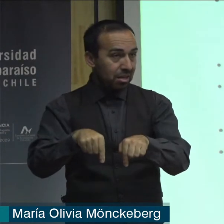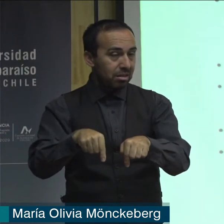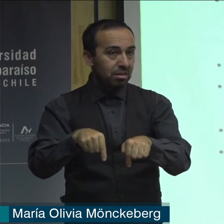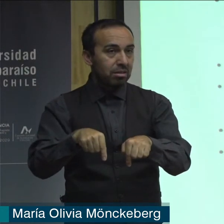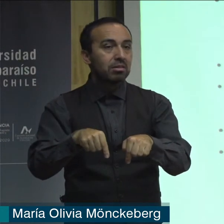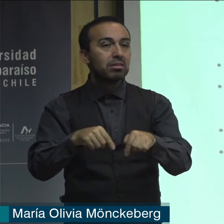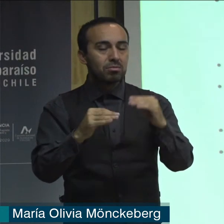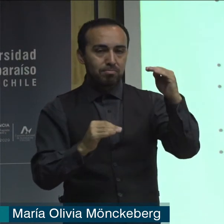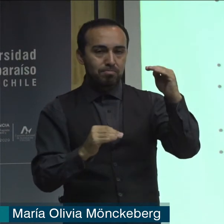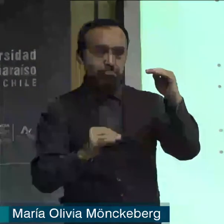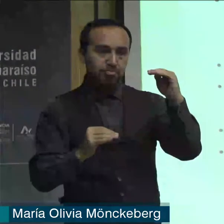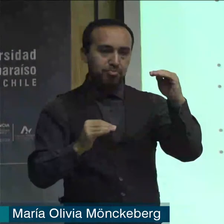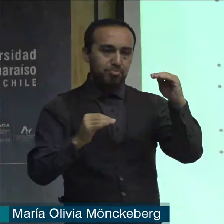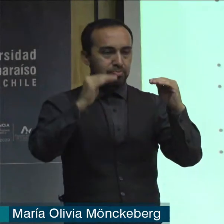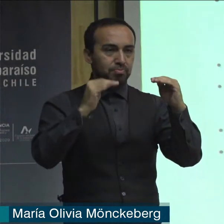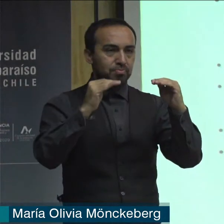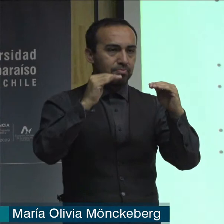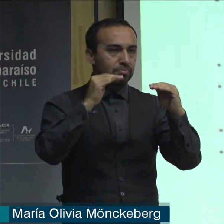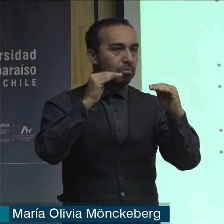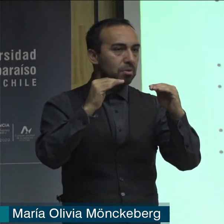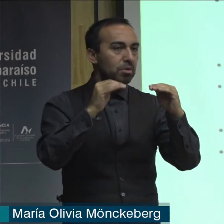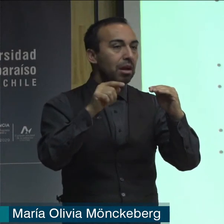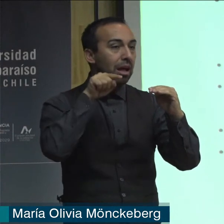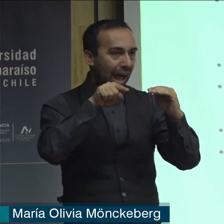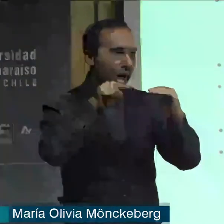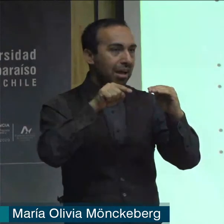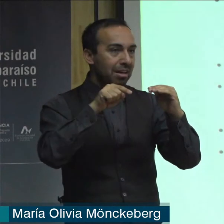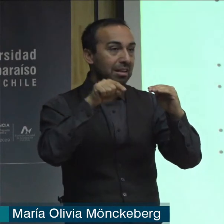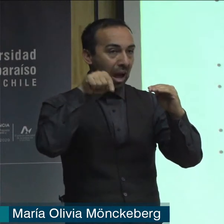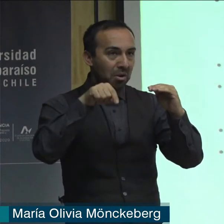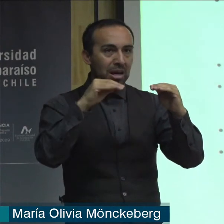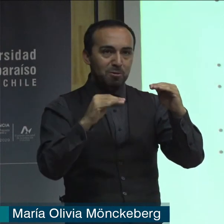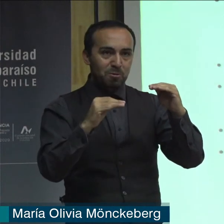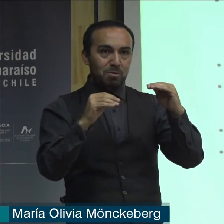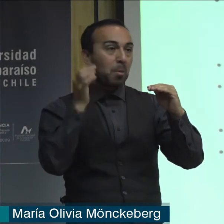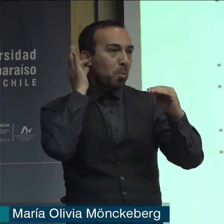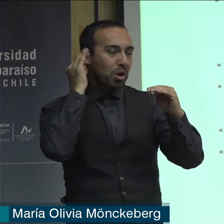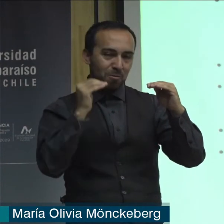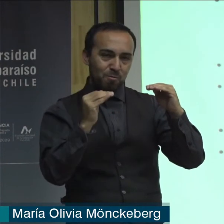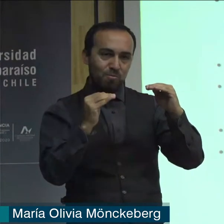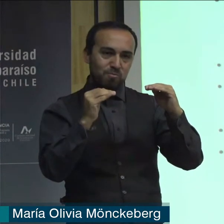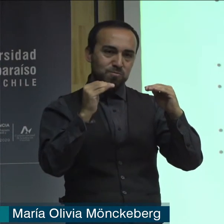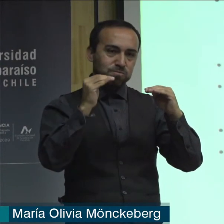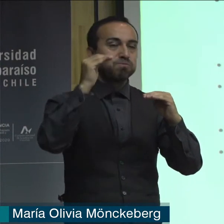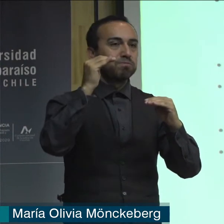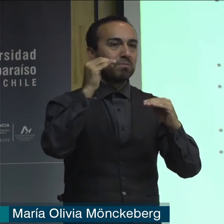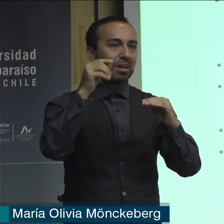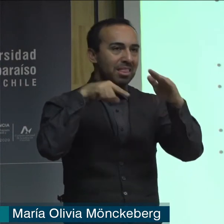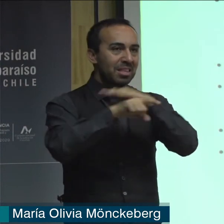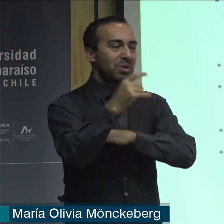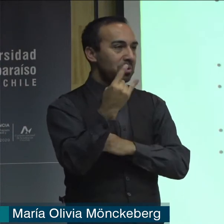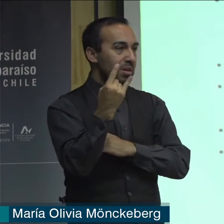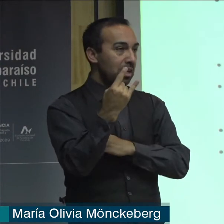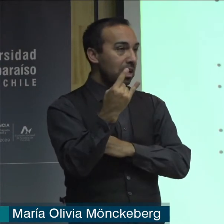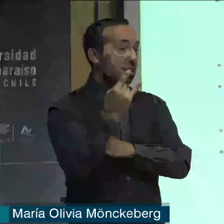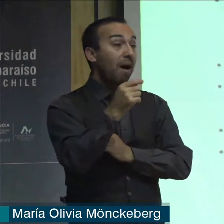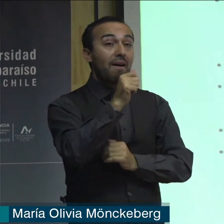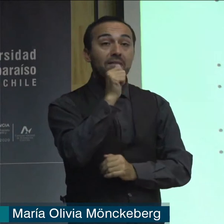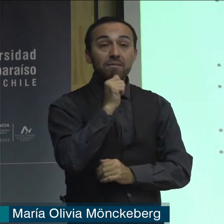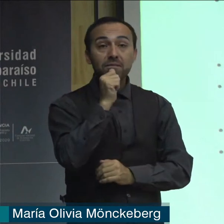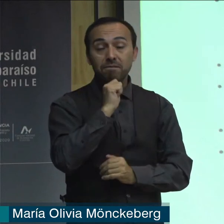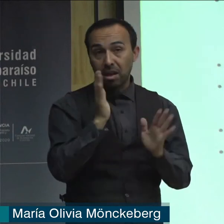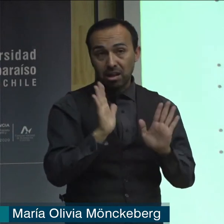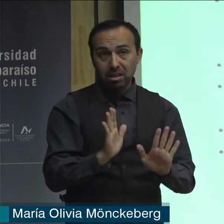está superando la cantidad de mujeres en la universidad todavía no hay la